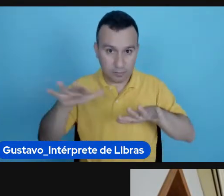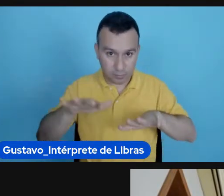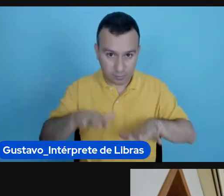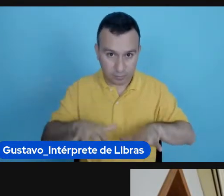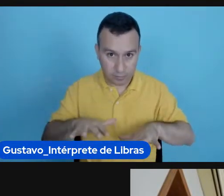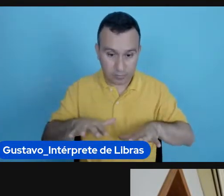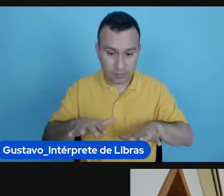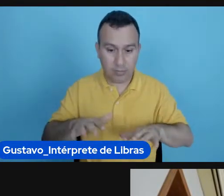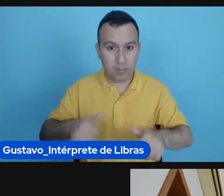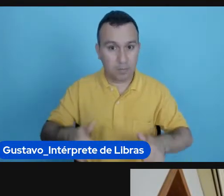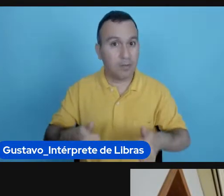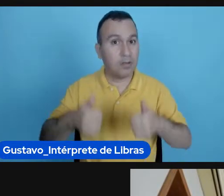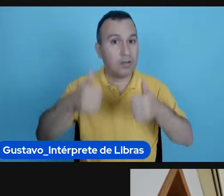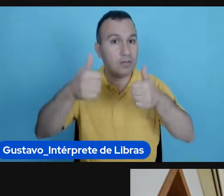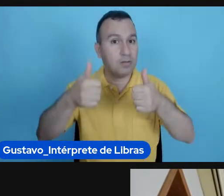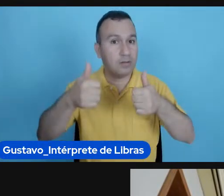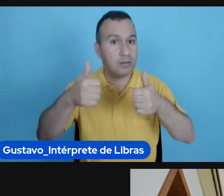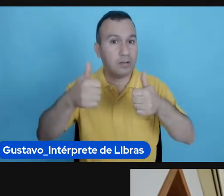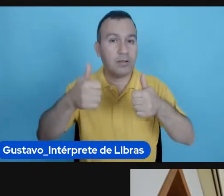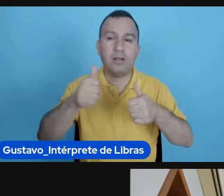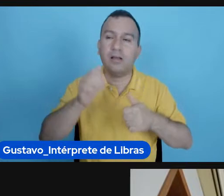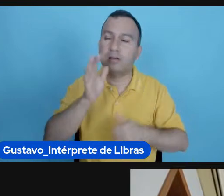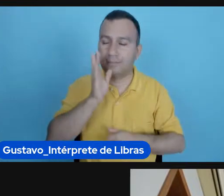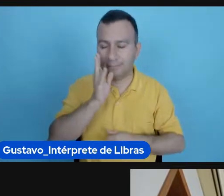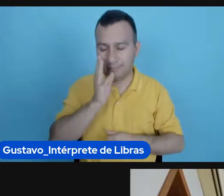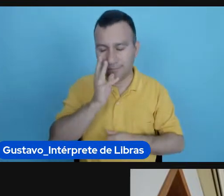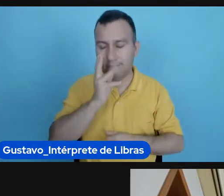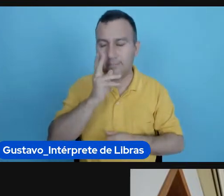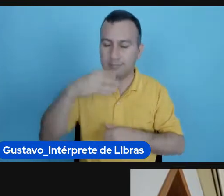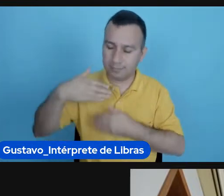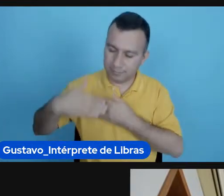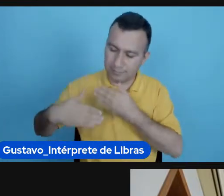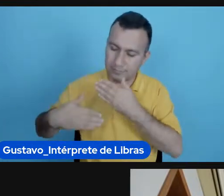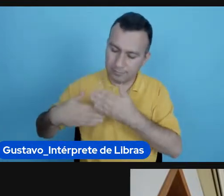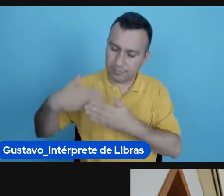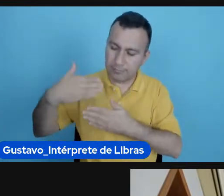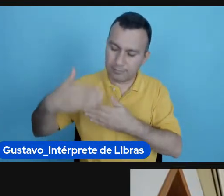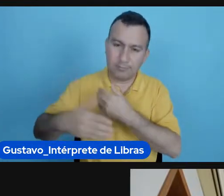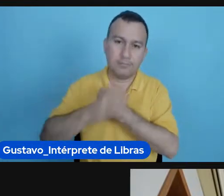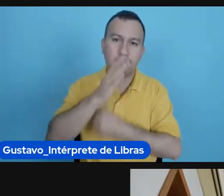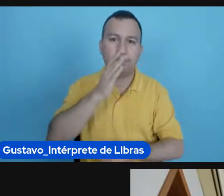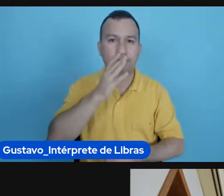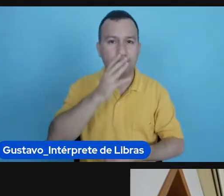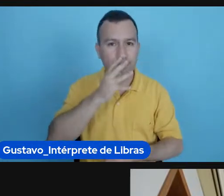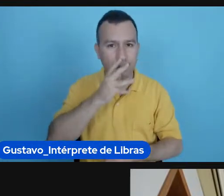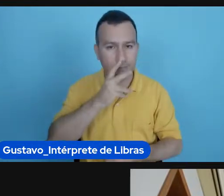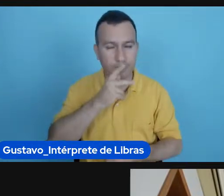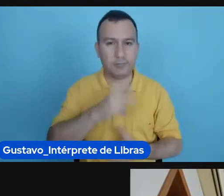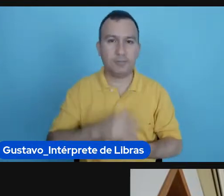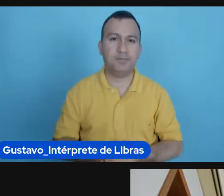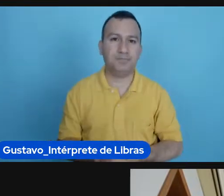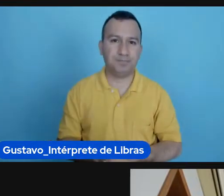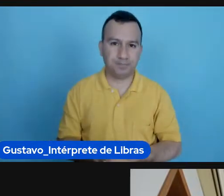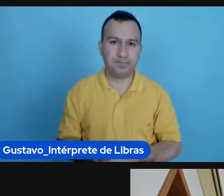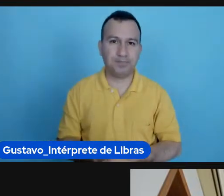tempo. À medida que as pessoas vão ocupando os espaços,